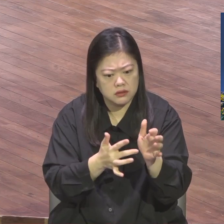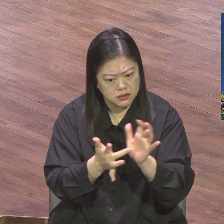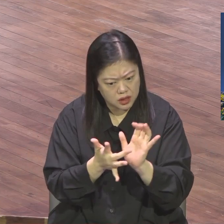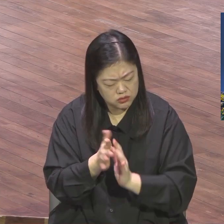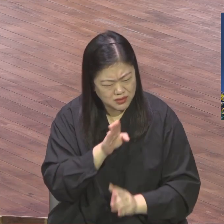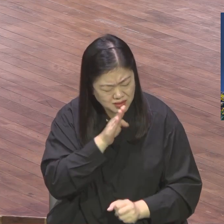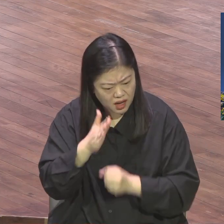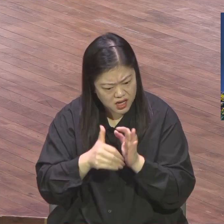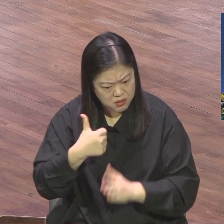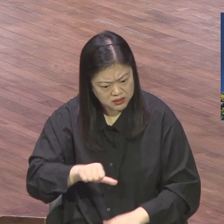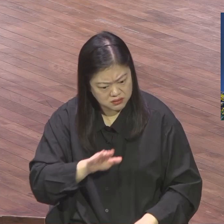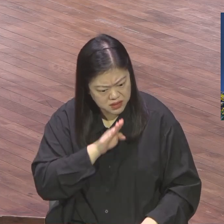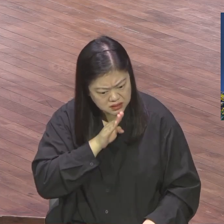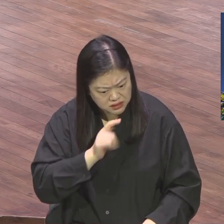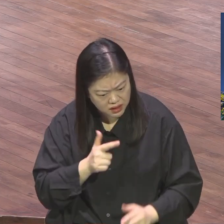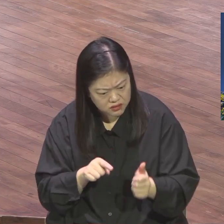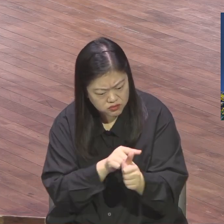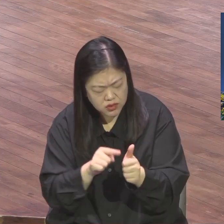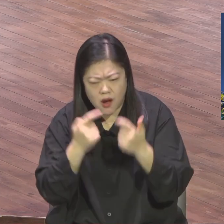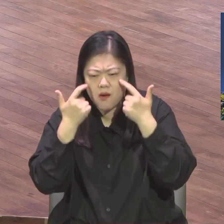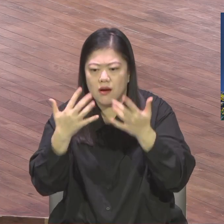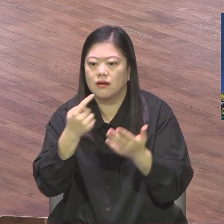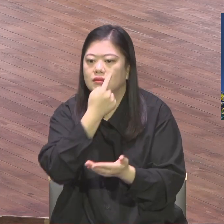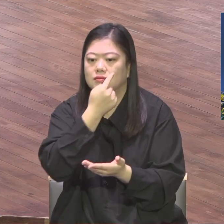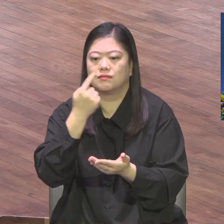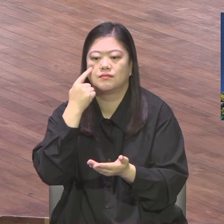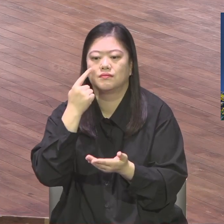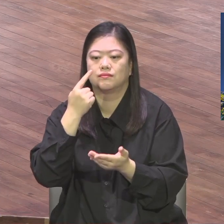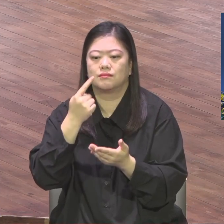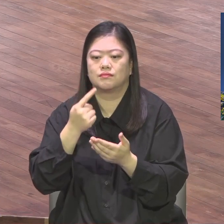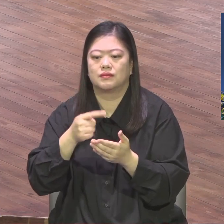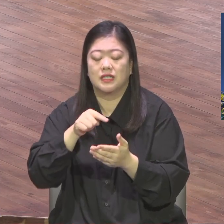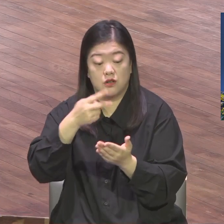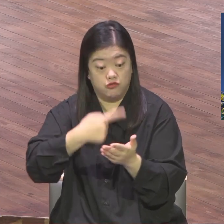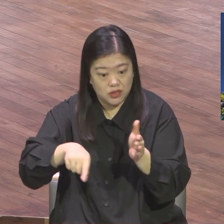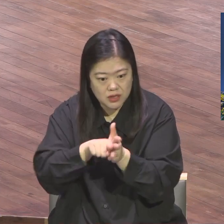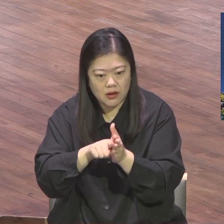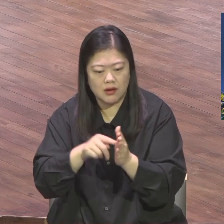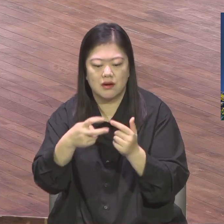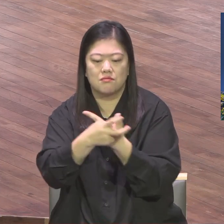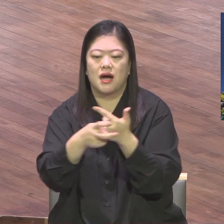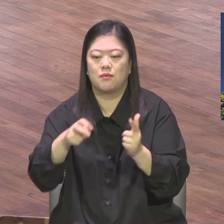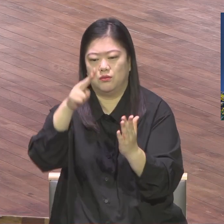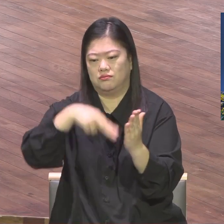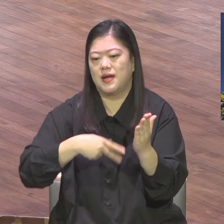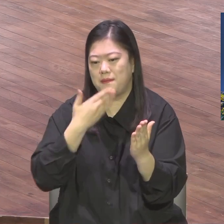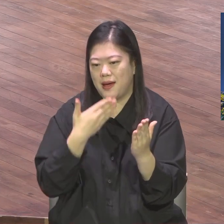보면 예수님께서 공생애 사역을 이제는 드디어 공식적으로